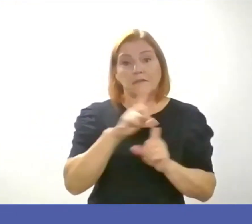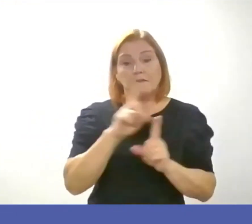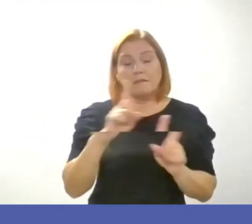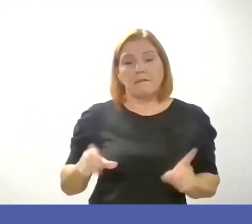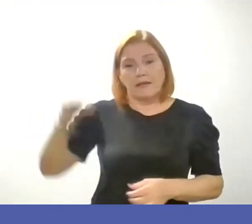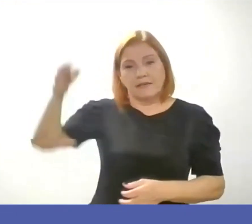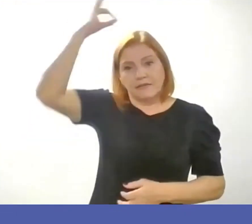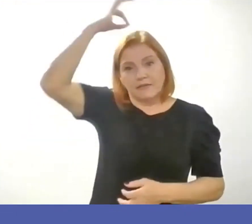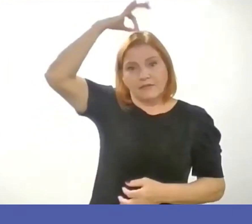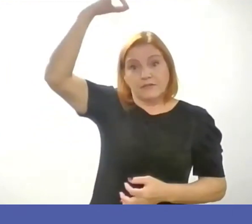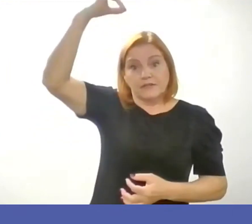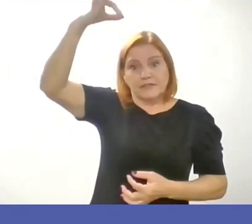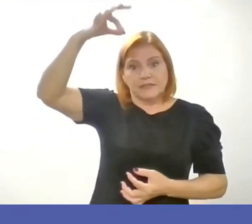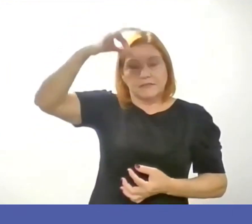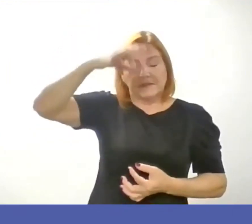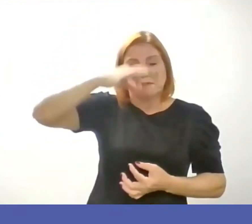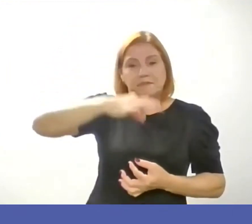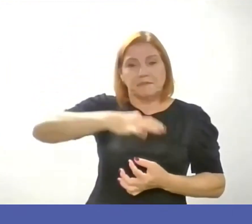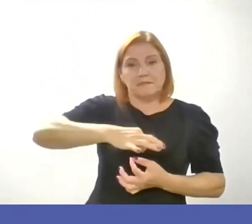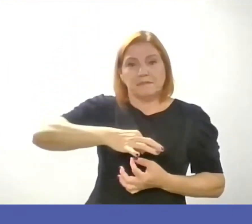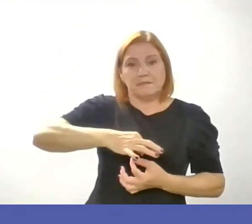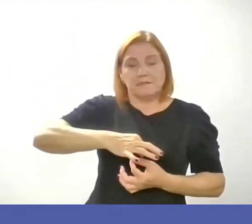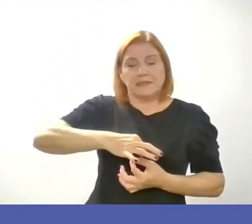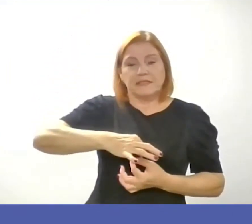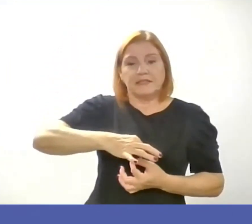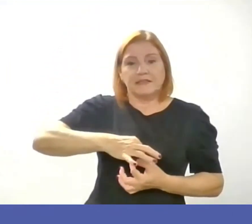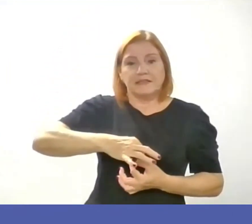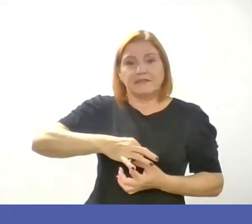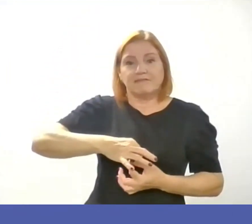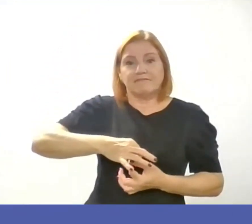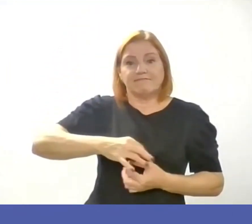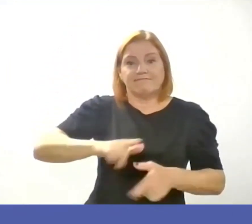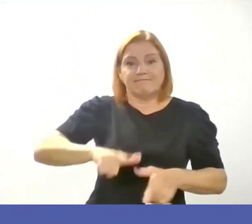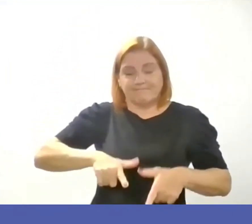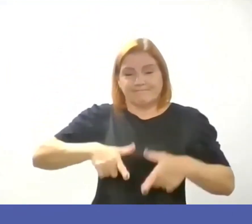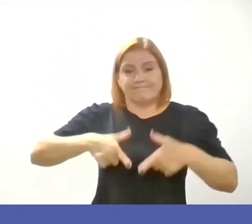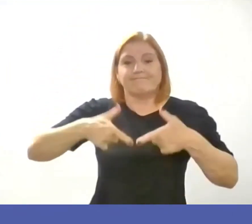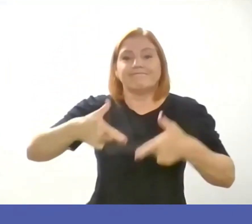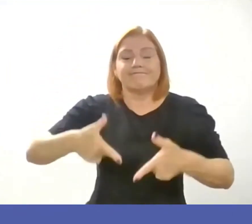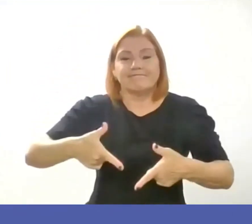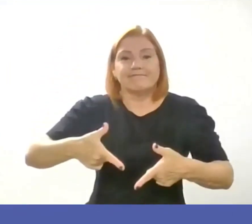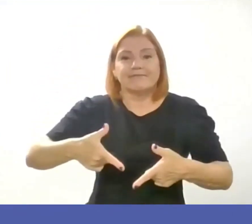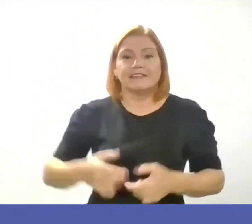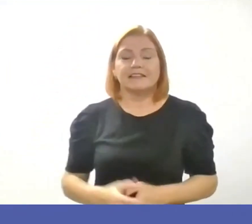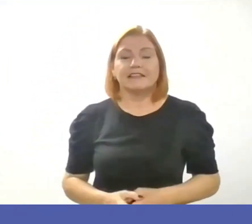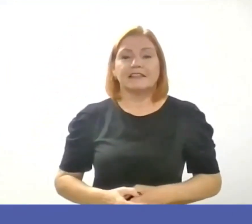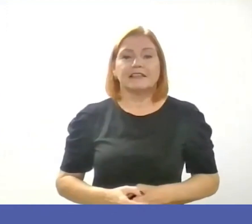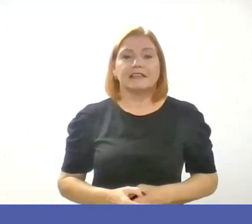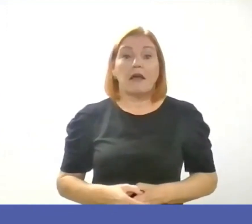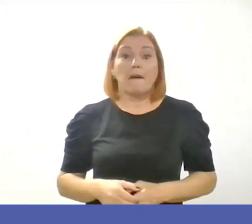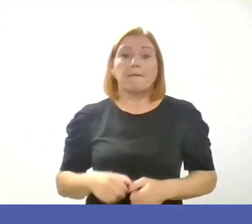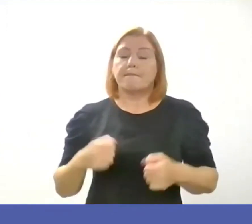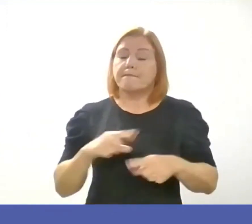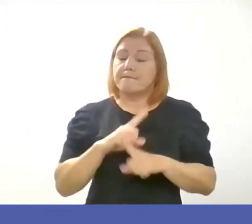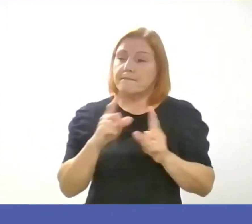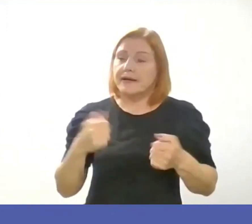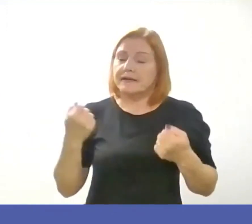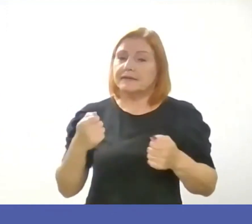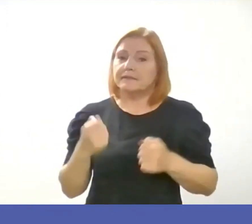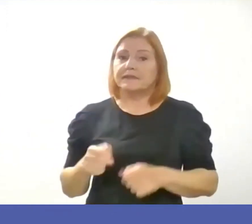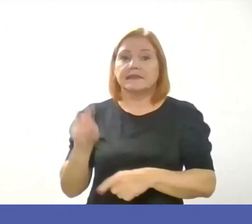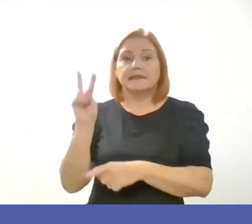está atuando dessa forma, mas ele precisa de quem coopere com ele. Por isso, irmãos, ele foi chamar na última